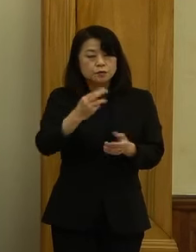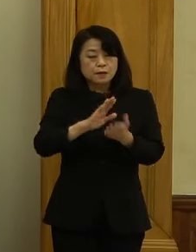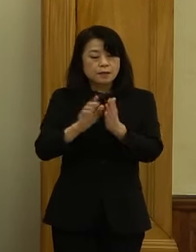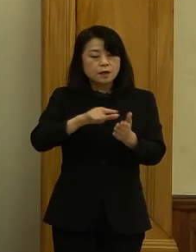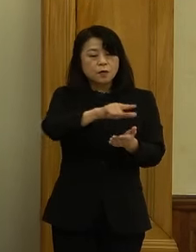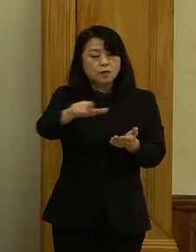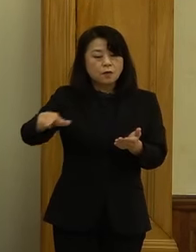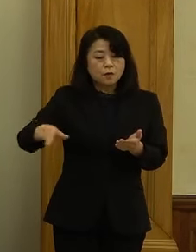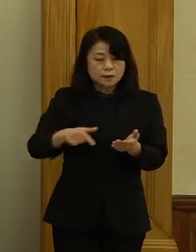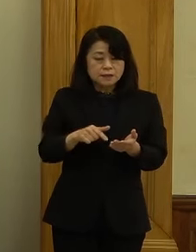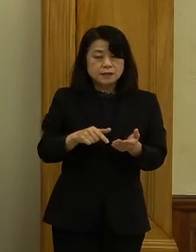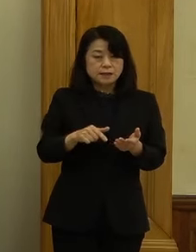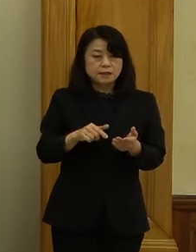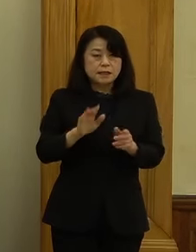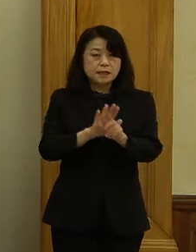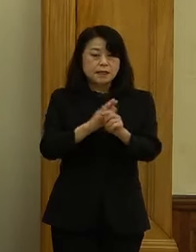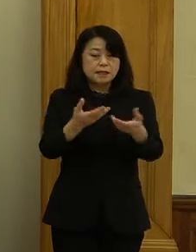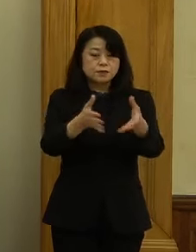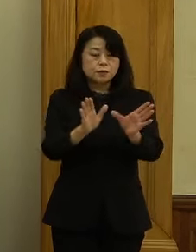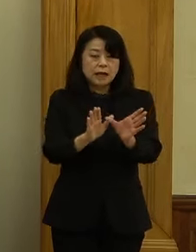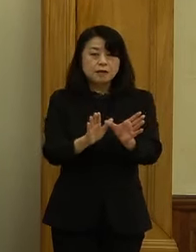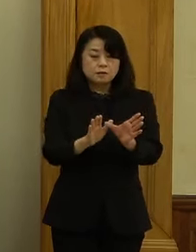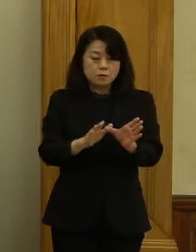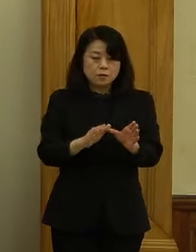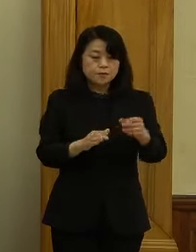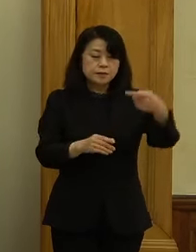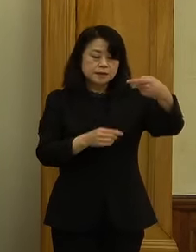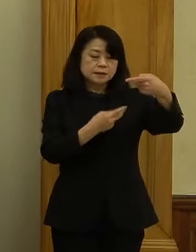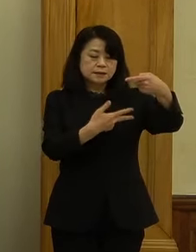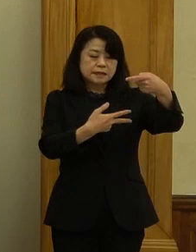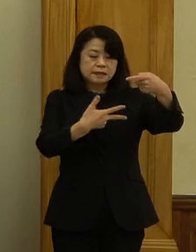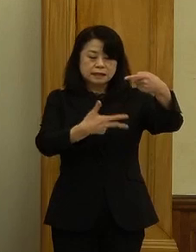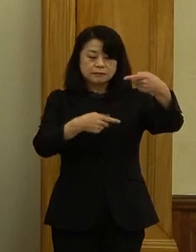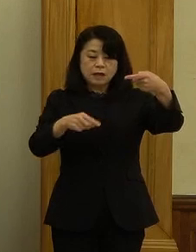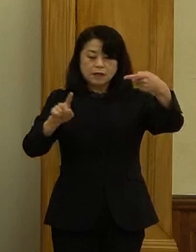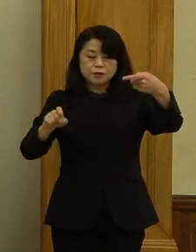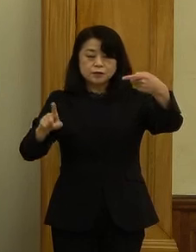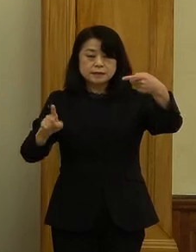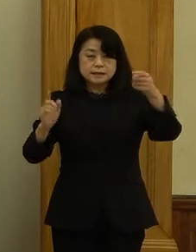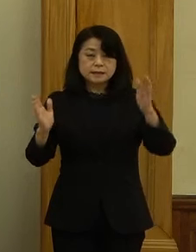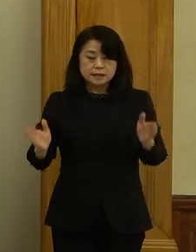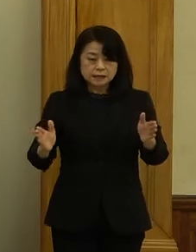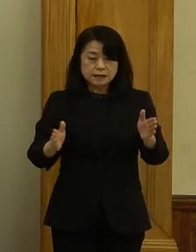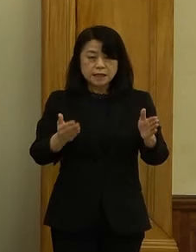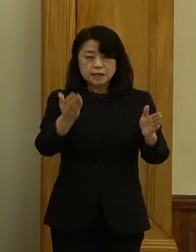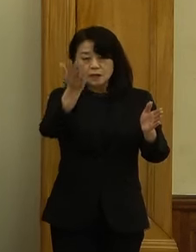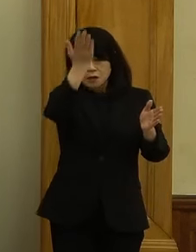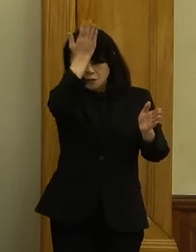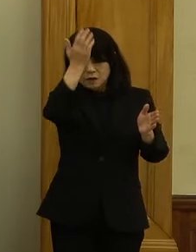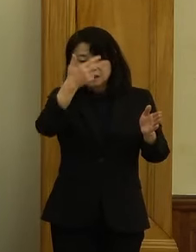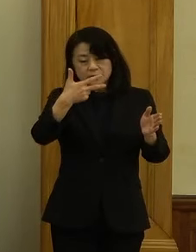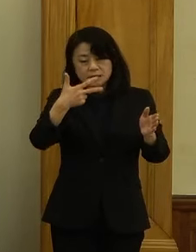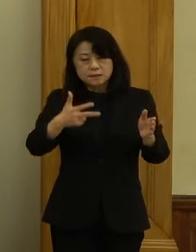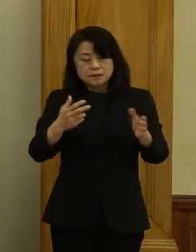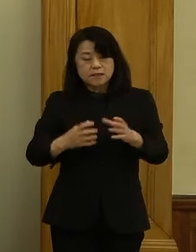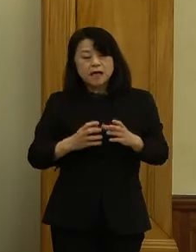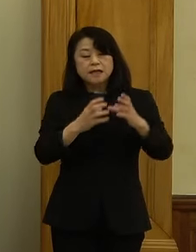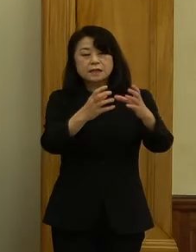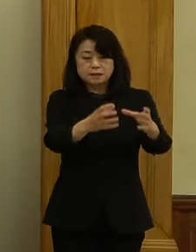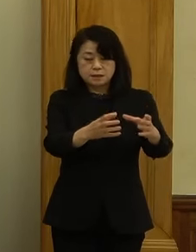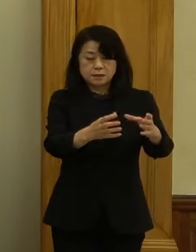援助隊警備部隊を7日から11日にかけて石川県和島市に派遣し被災地におい